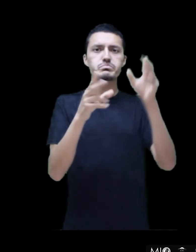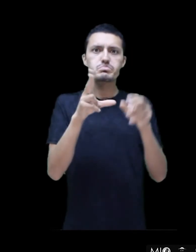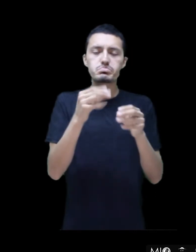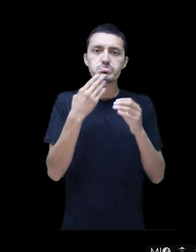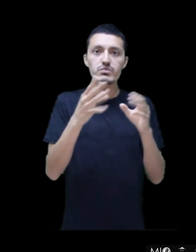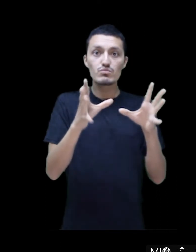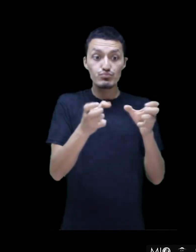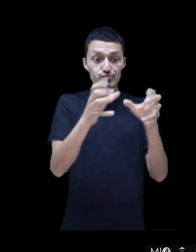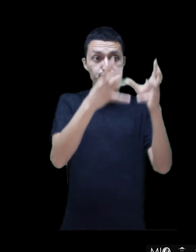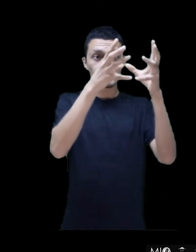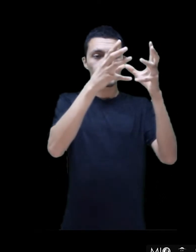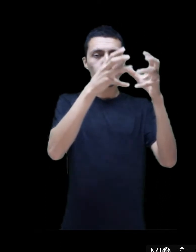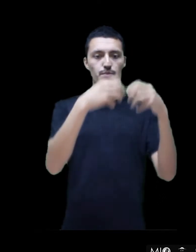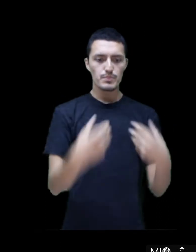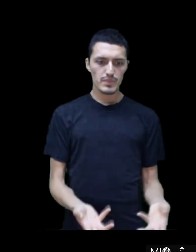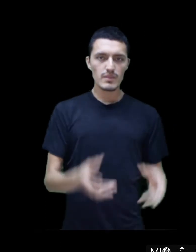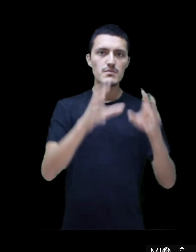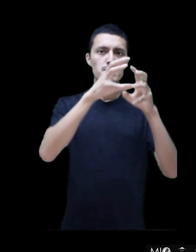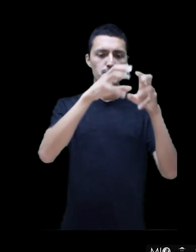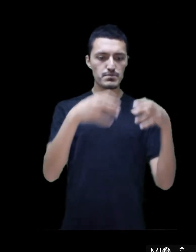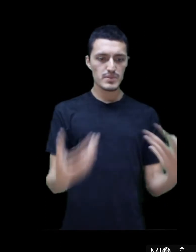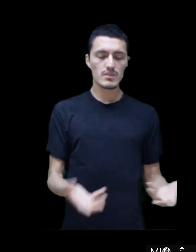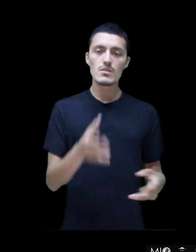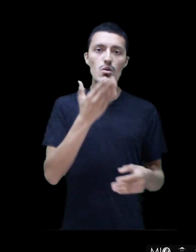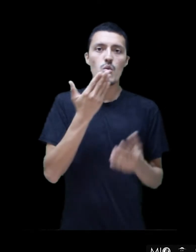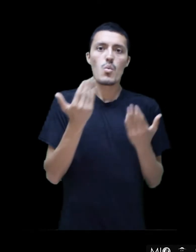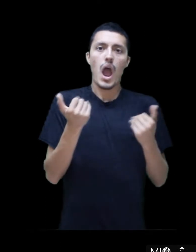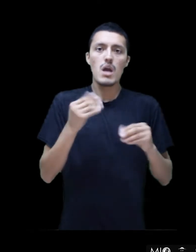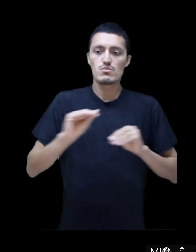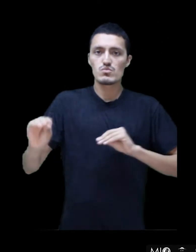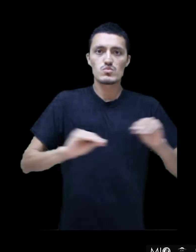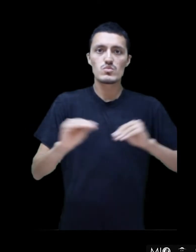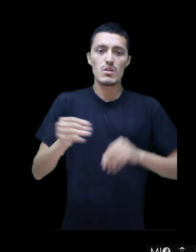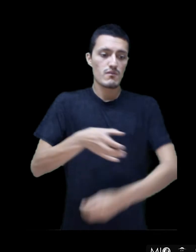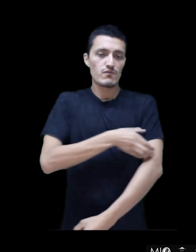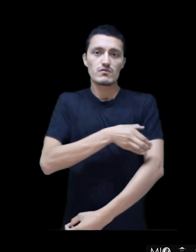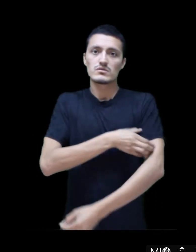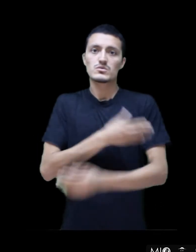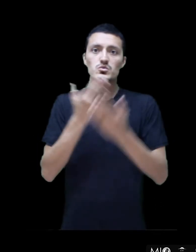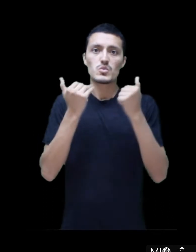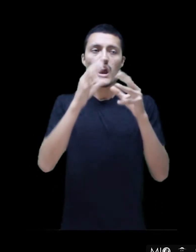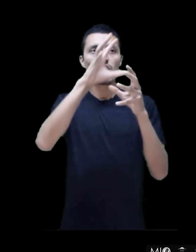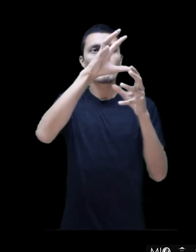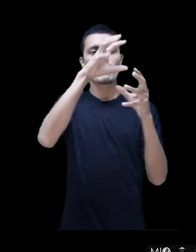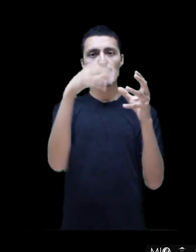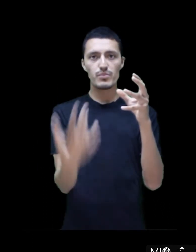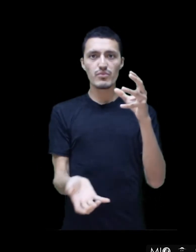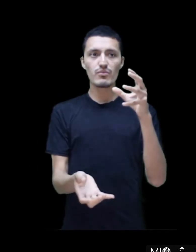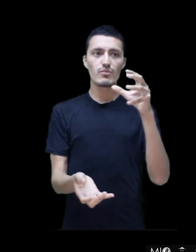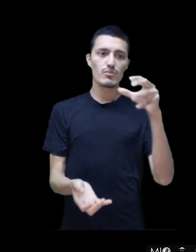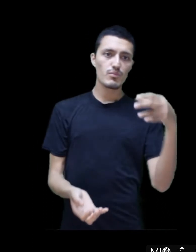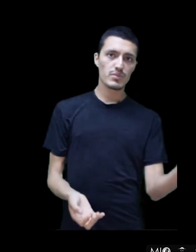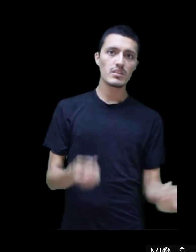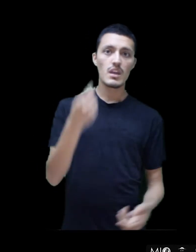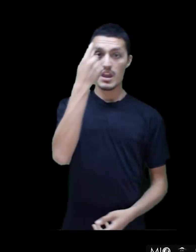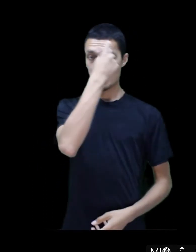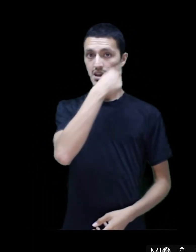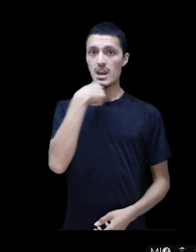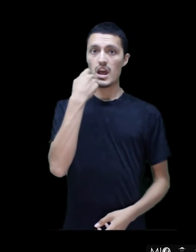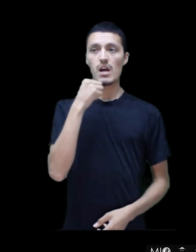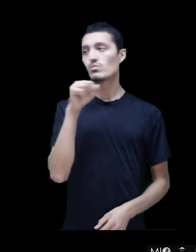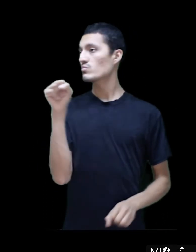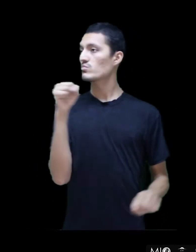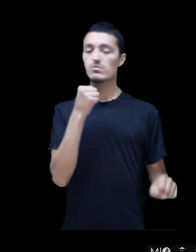se deshacía. Estaba aguado, no tenía movimiento ni fuerza. Se caía, no movía la